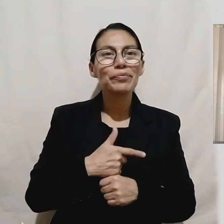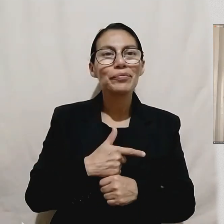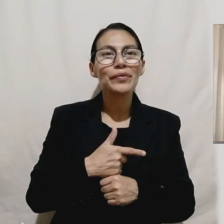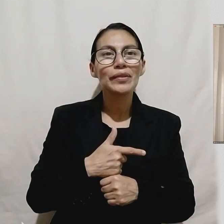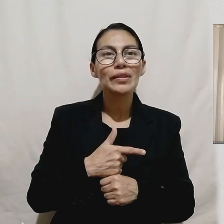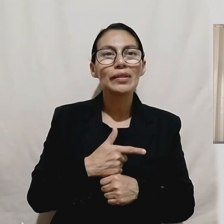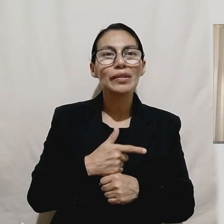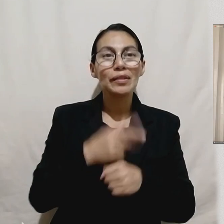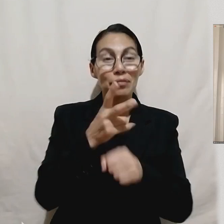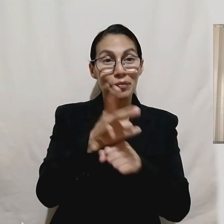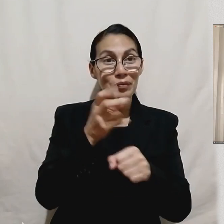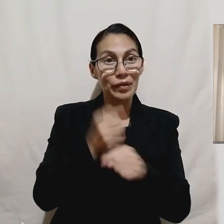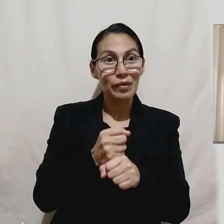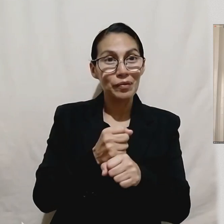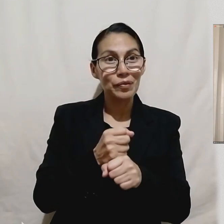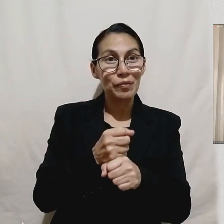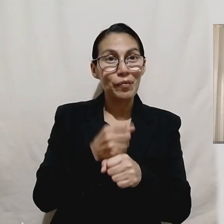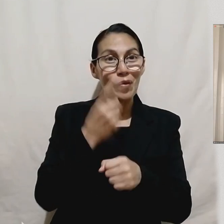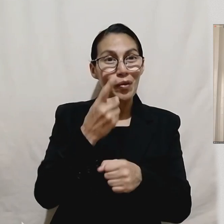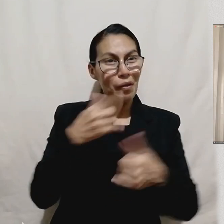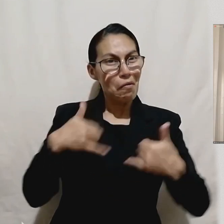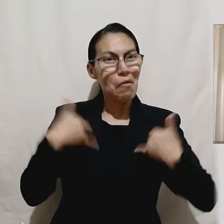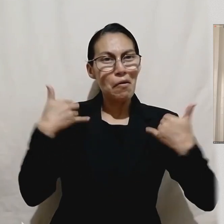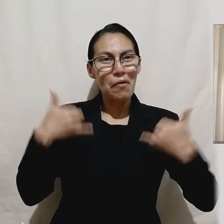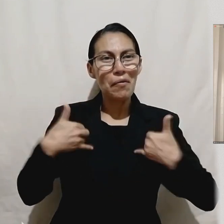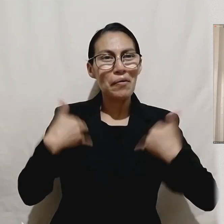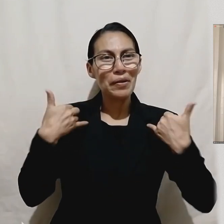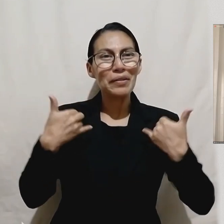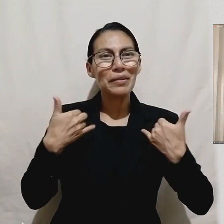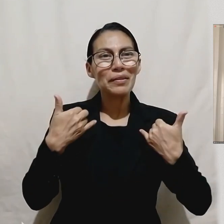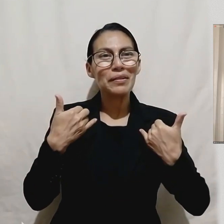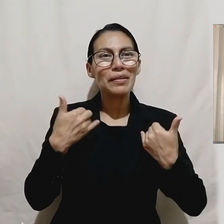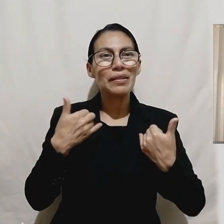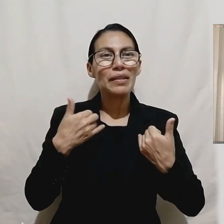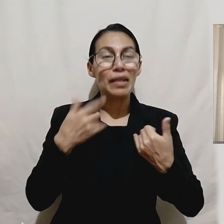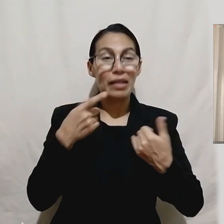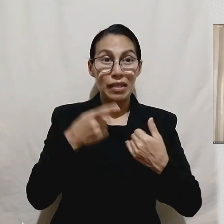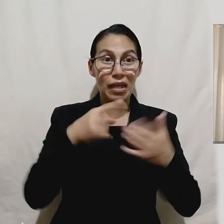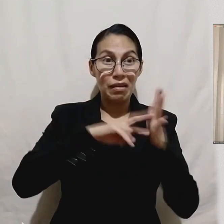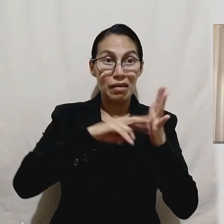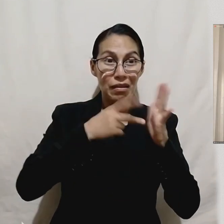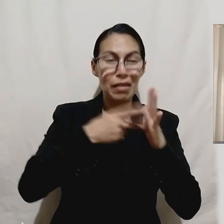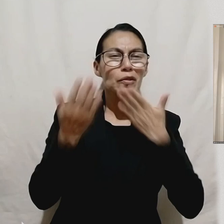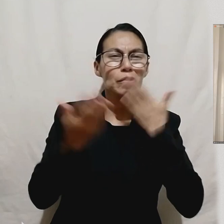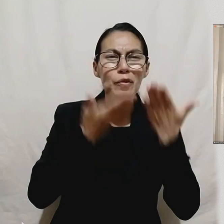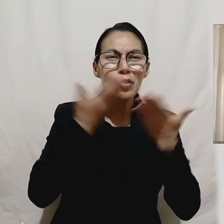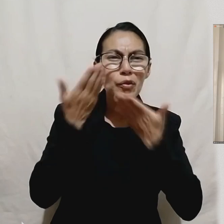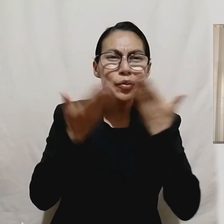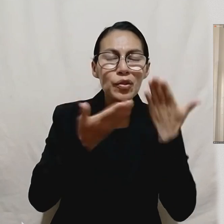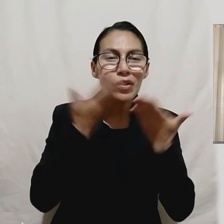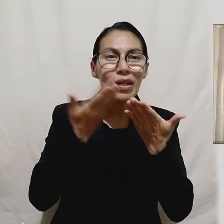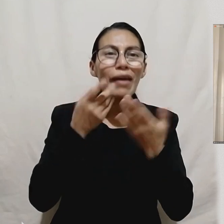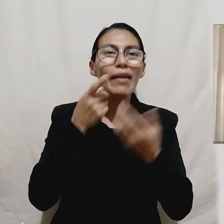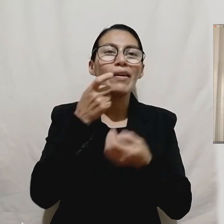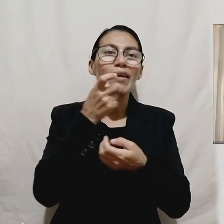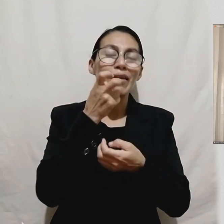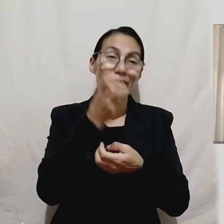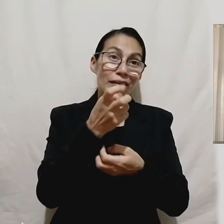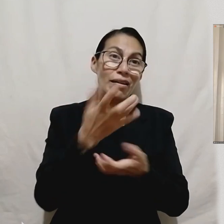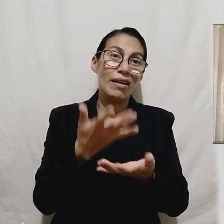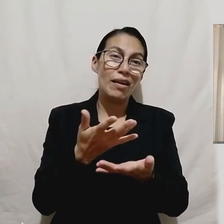esta noche hemos invitado a una jovencita estudiante de ingeniería